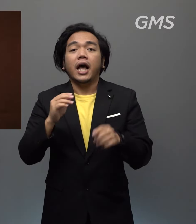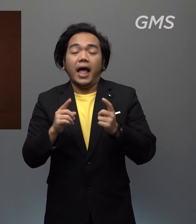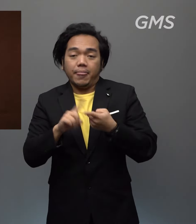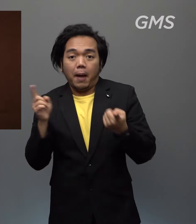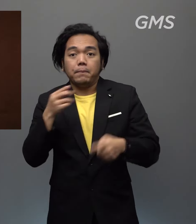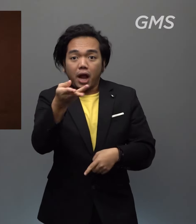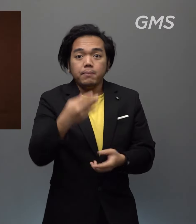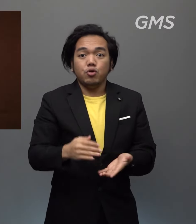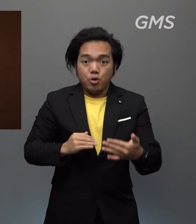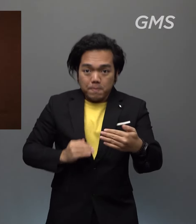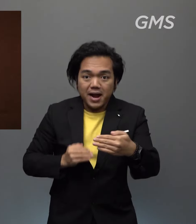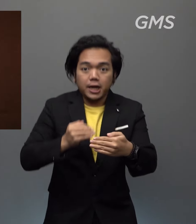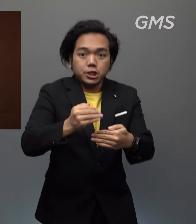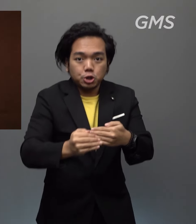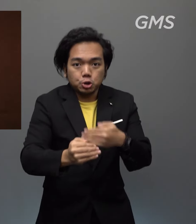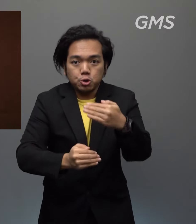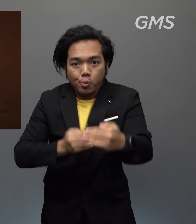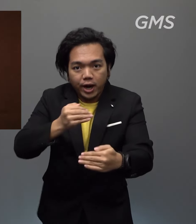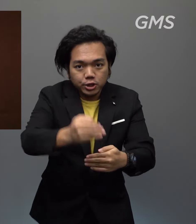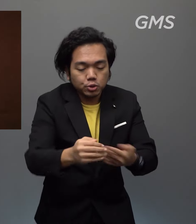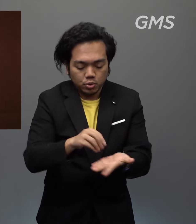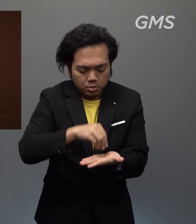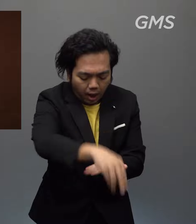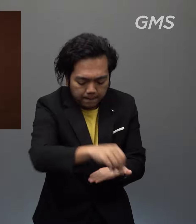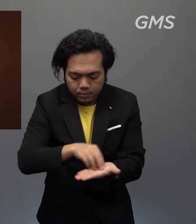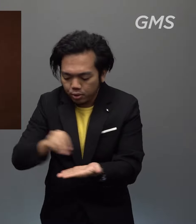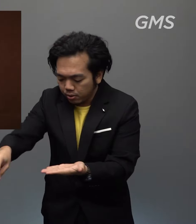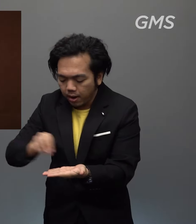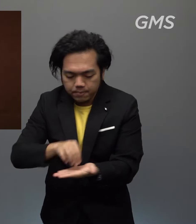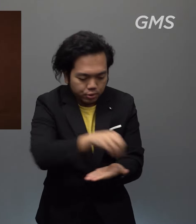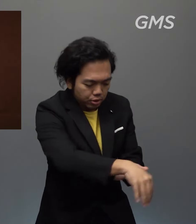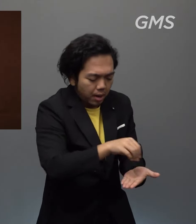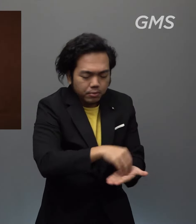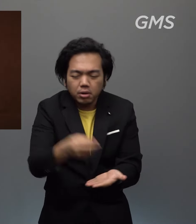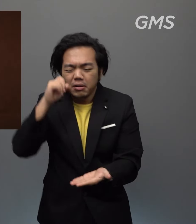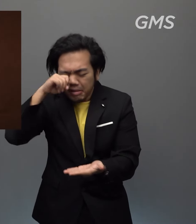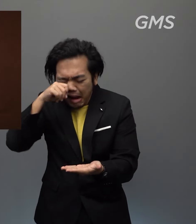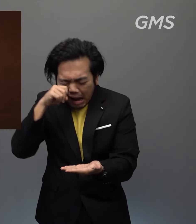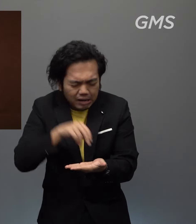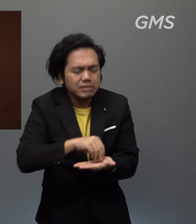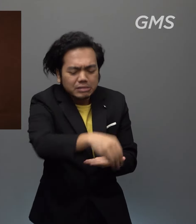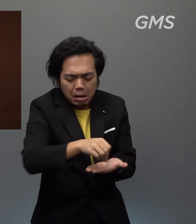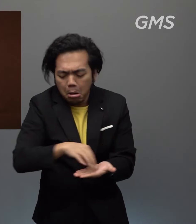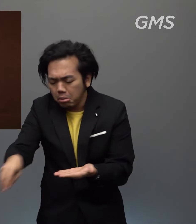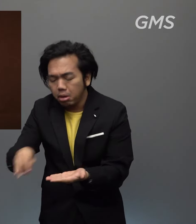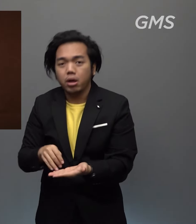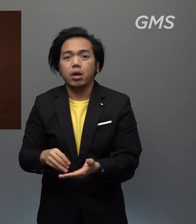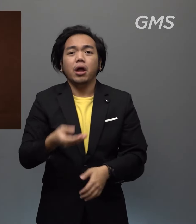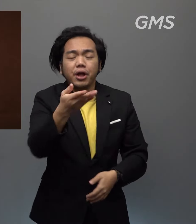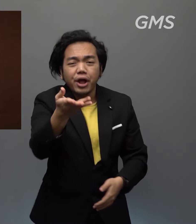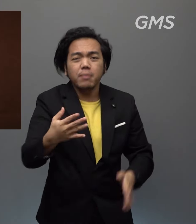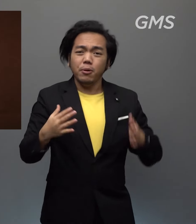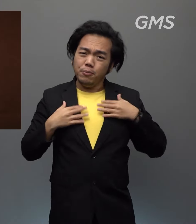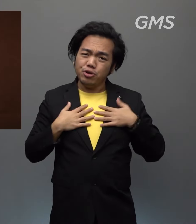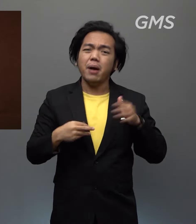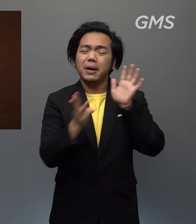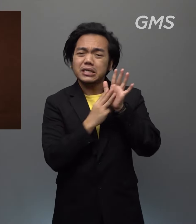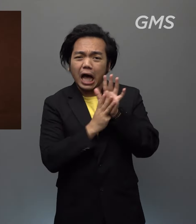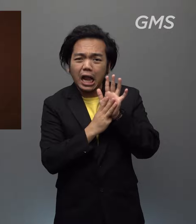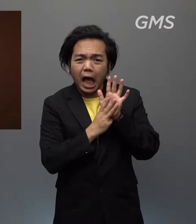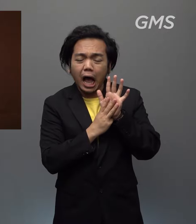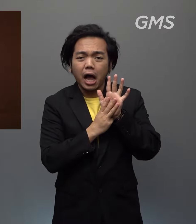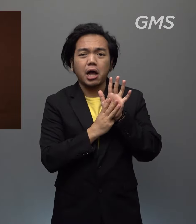Berjalan maju, menangis sambil menabur benih. Penindasan bisa datang, tekanan bisa datang. Pergumulan